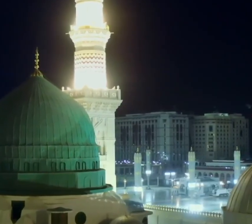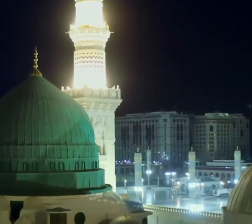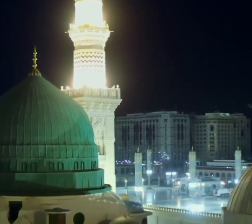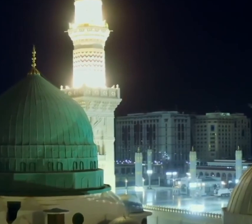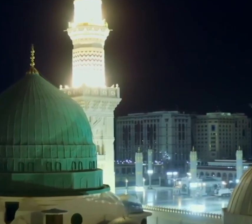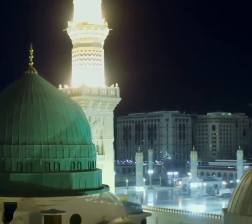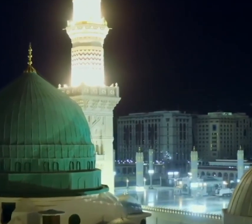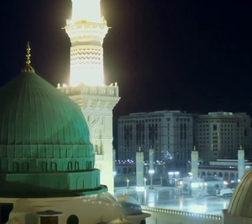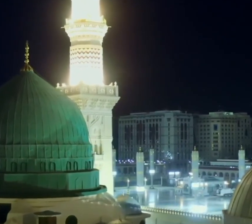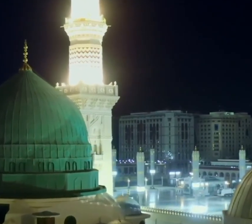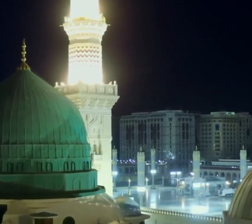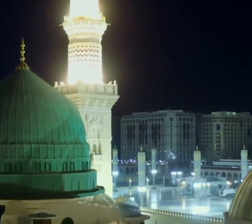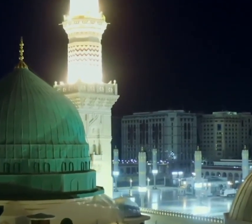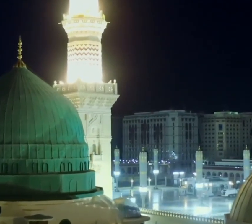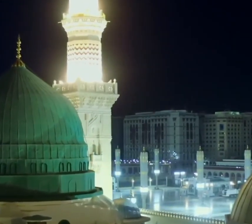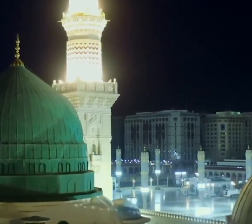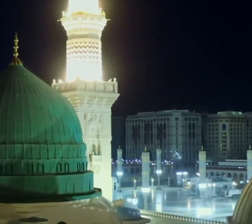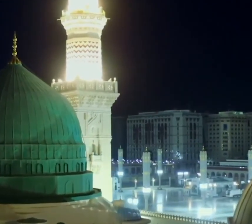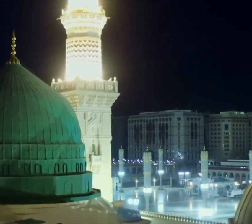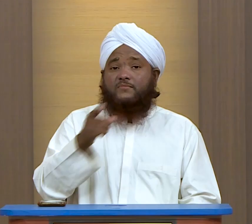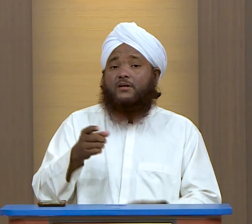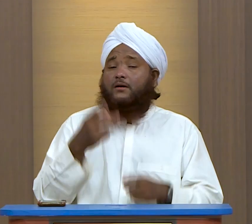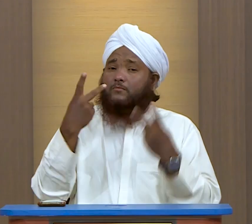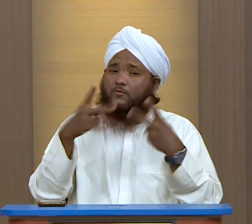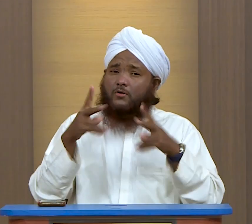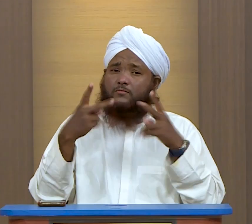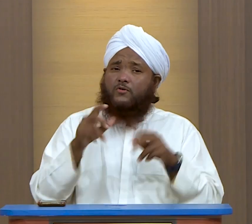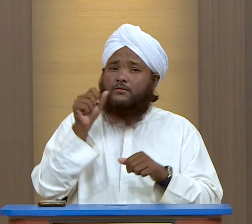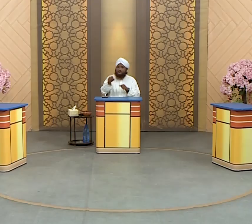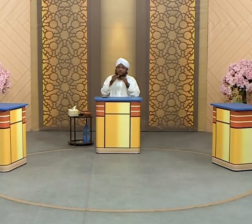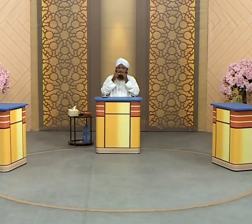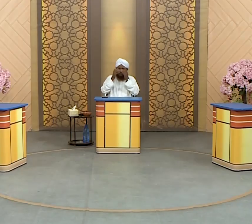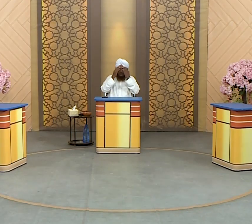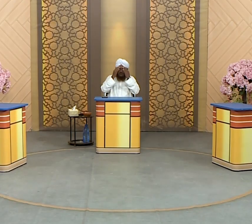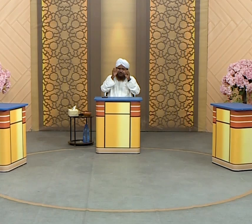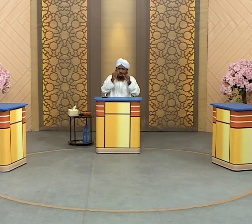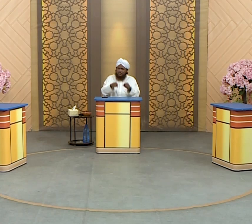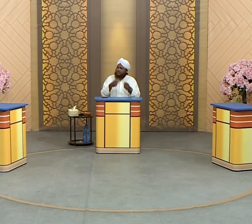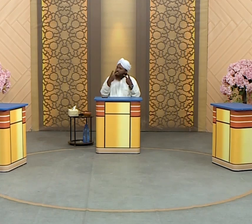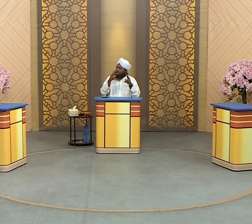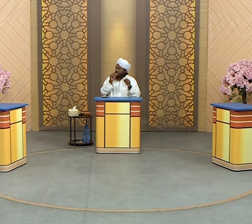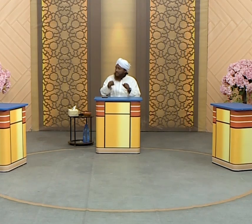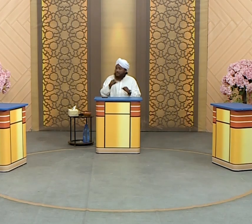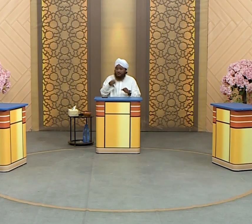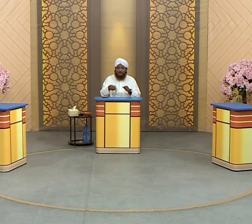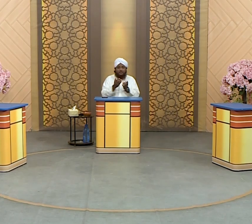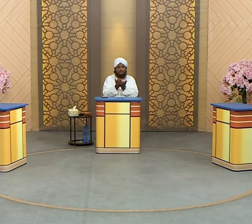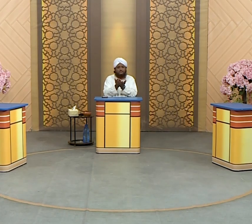وآلہ وصحبہ وسلم پر کثرت سے درود پاک پڑھنے کی وجہ سے۔ دیدار کی بھیک کب بٹے گی، منگتا